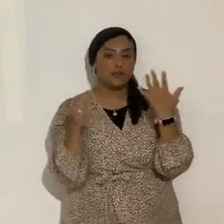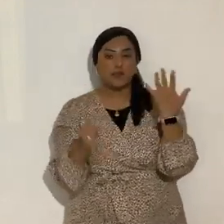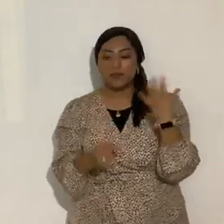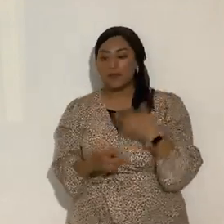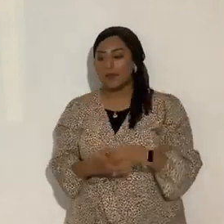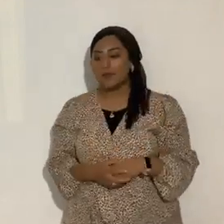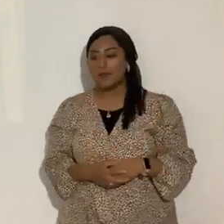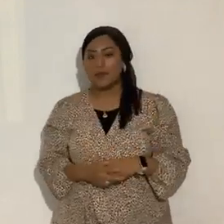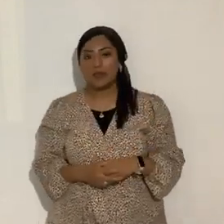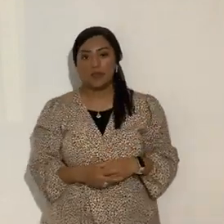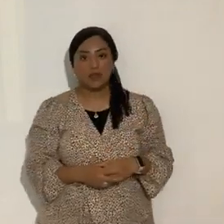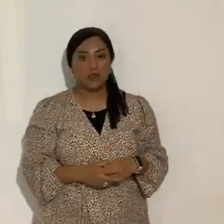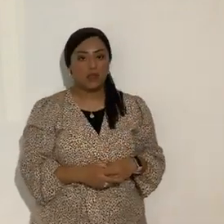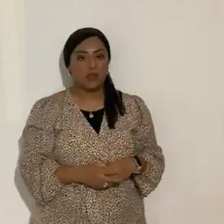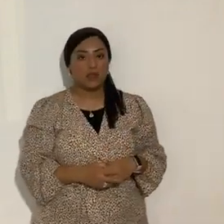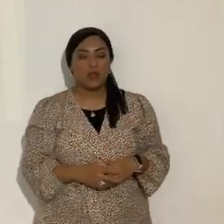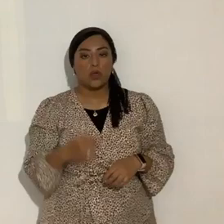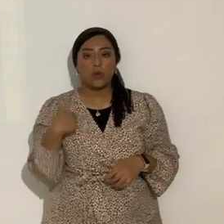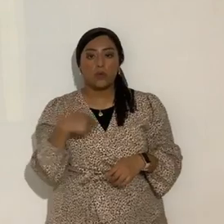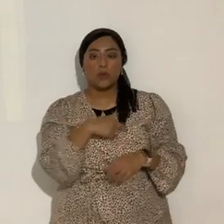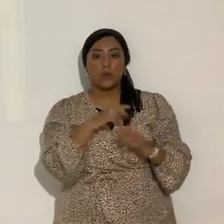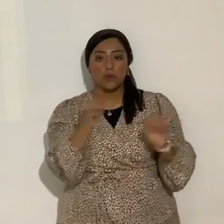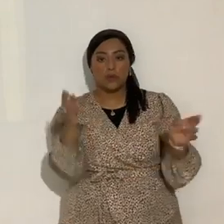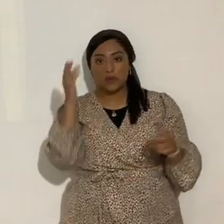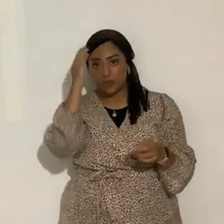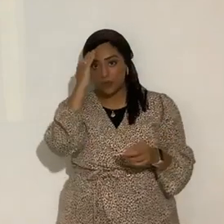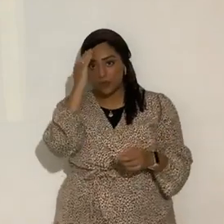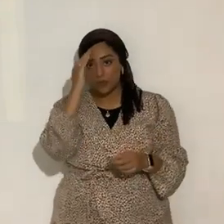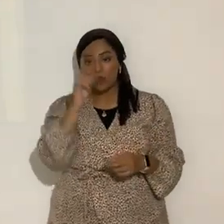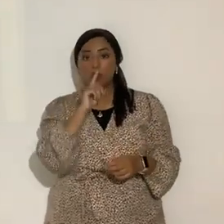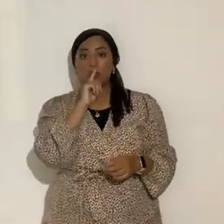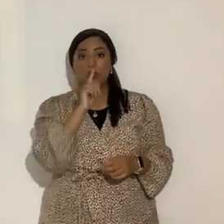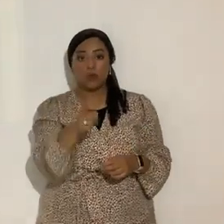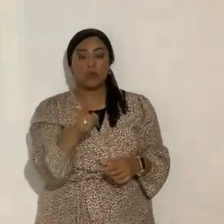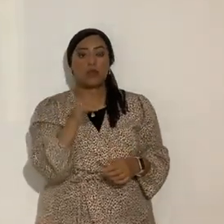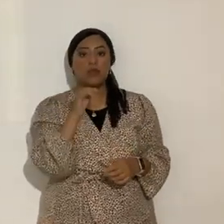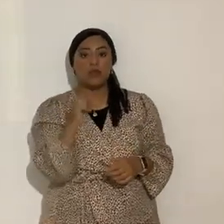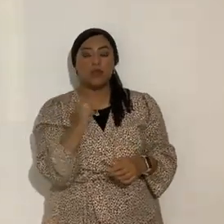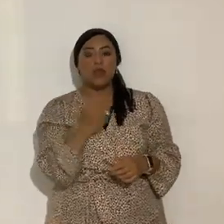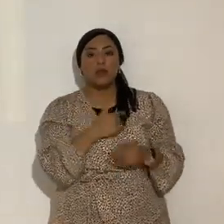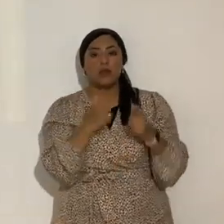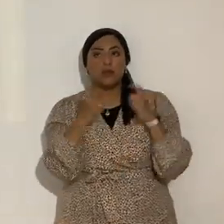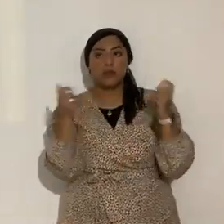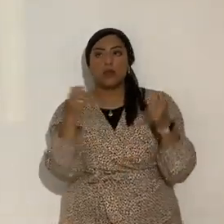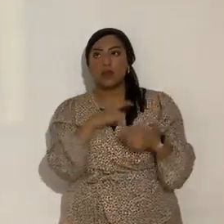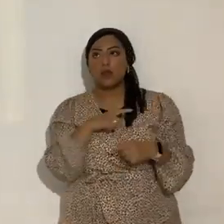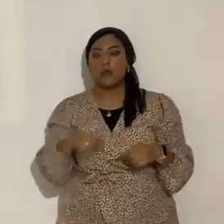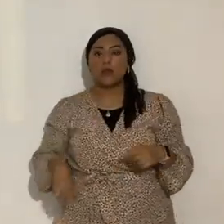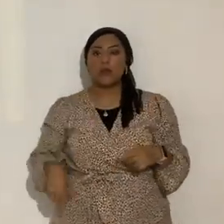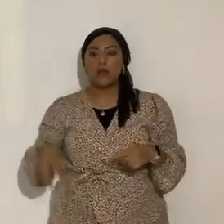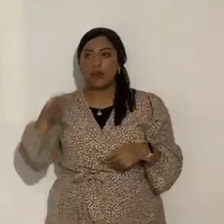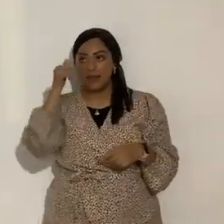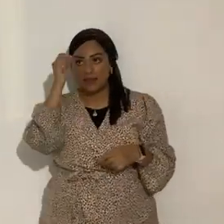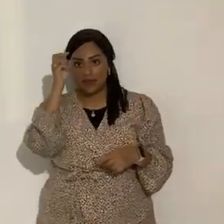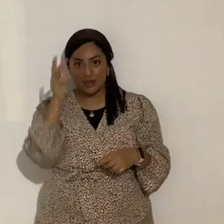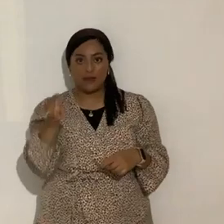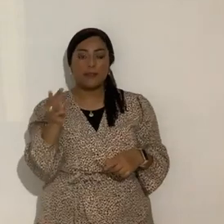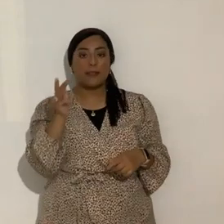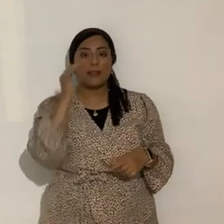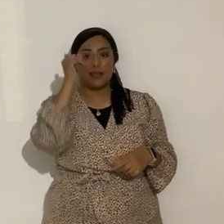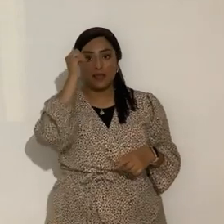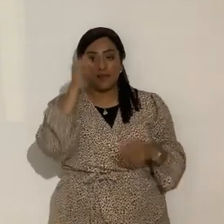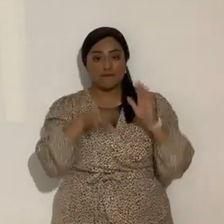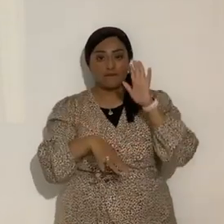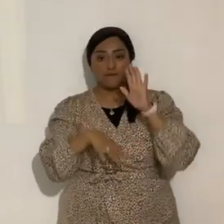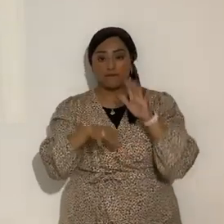todo. Ya sabemos que la verdad, y voy terminando, es nuestro gran Señor Yahshua Mashiach. Por lo tanto, la verdad se